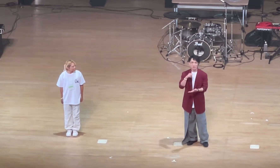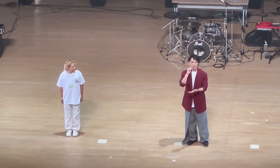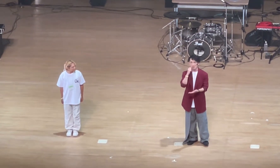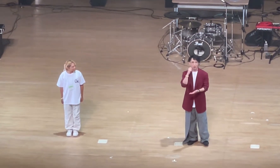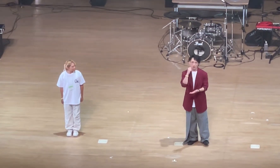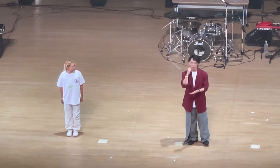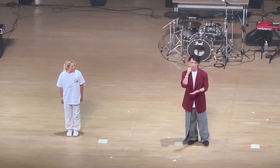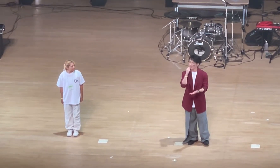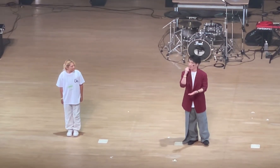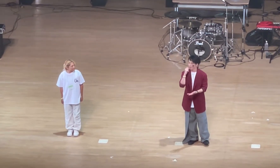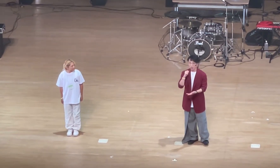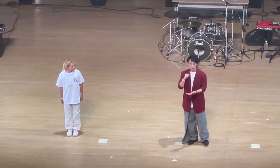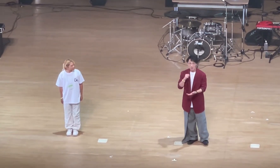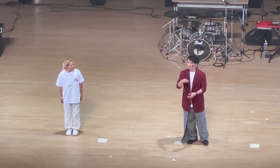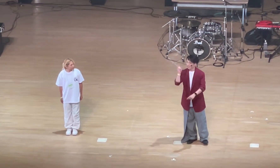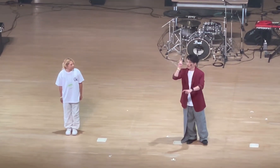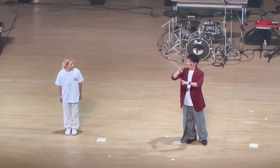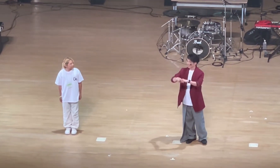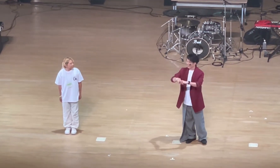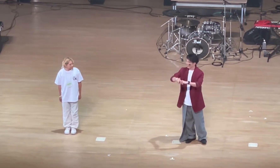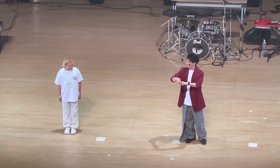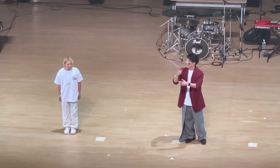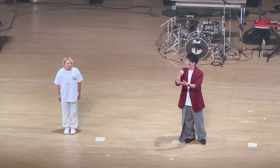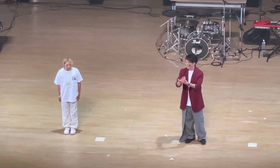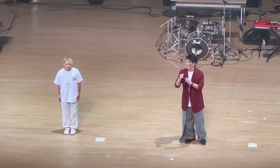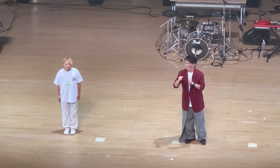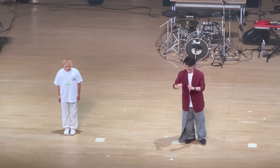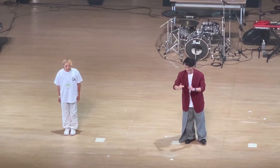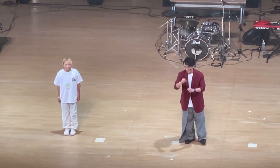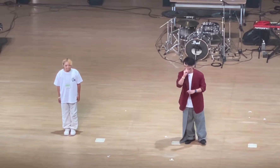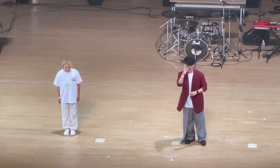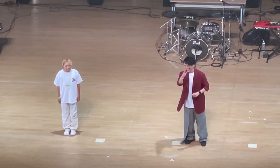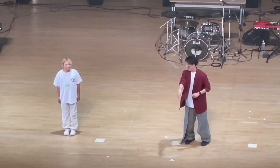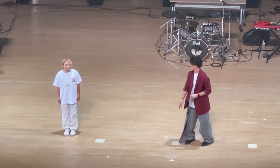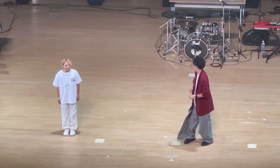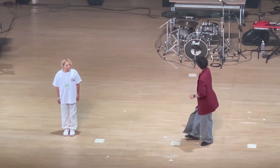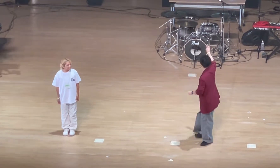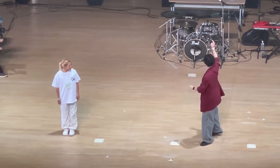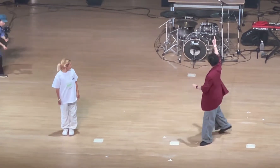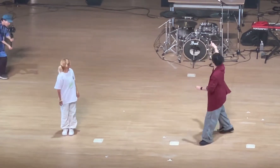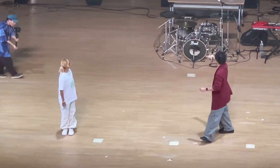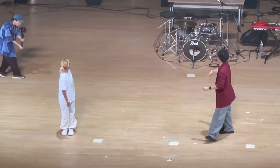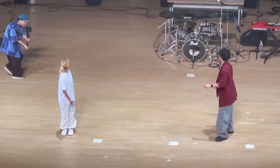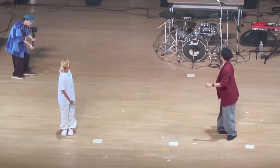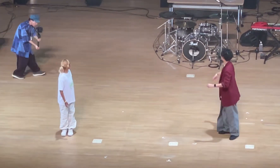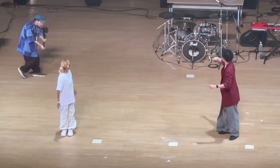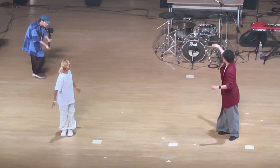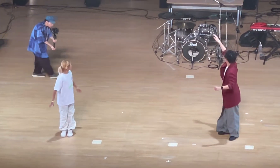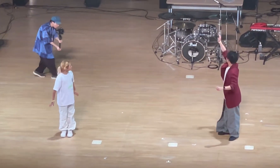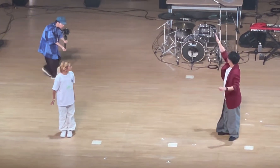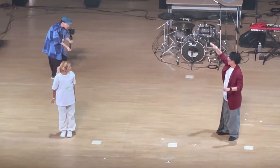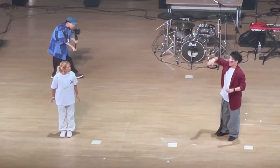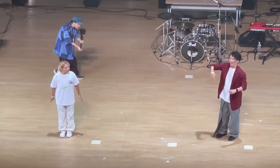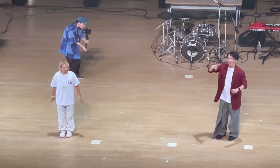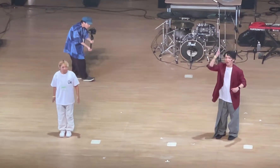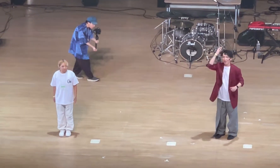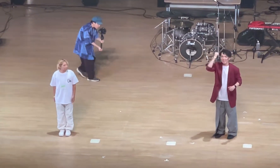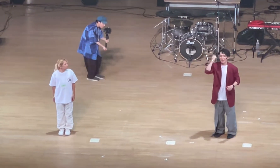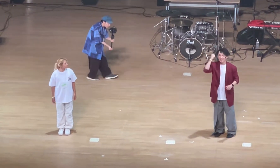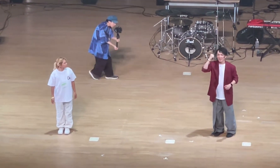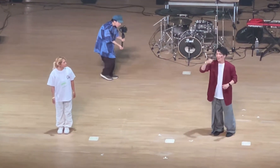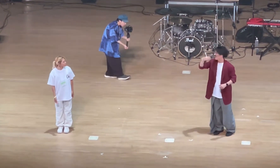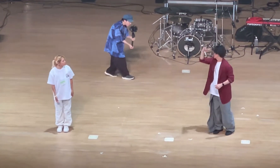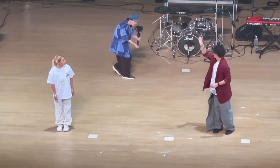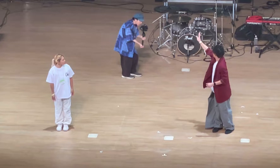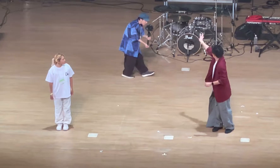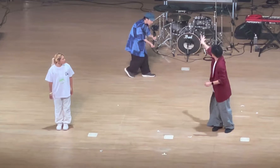立つの無理ぽよって方は、ぽよは座って参加してください。よろしくお願いします。 OK、 次、これ覚え